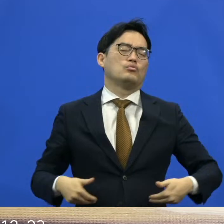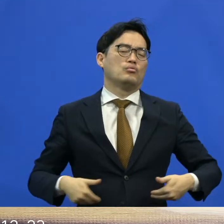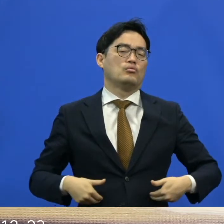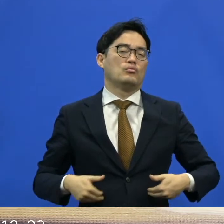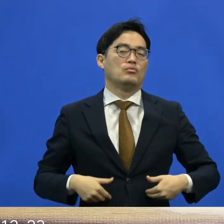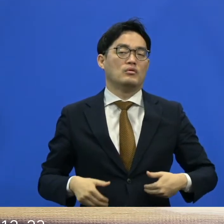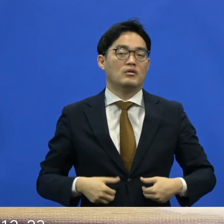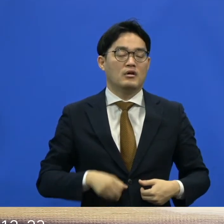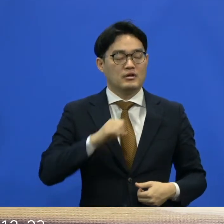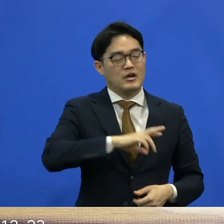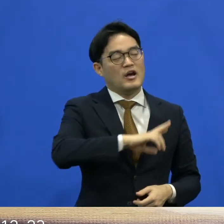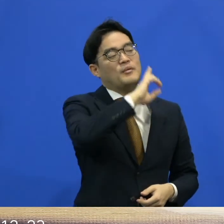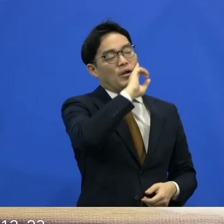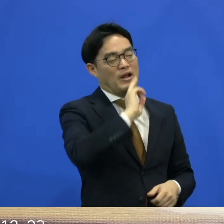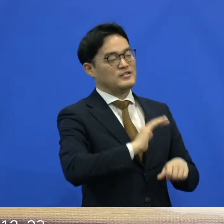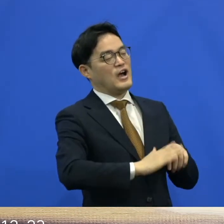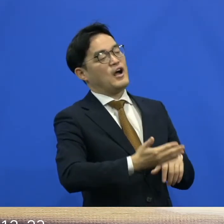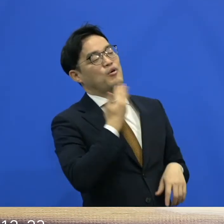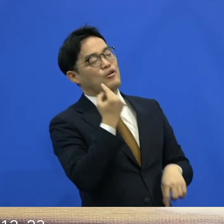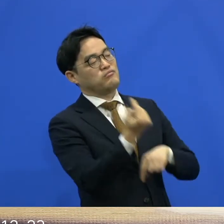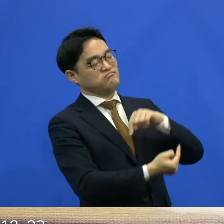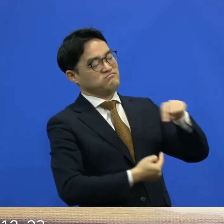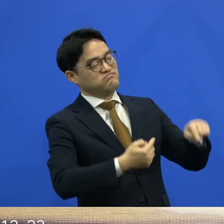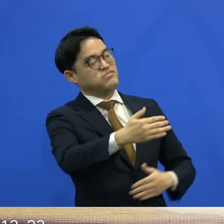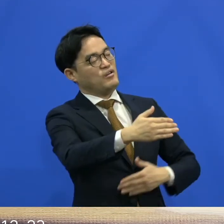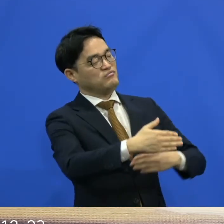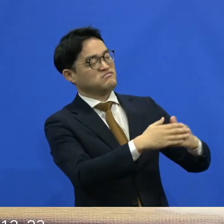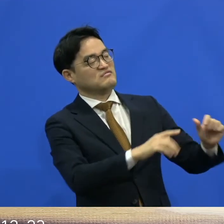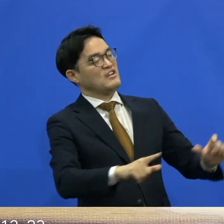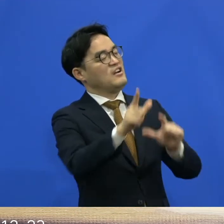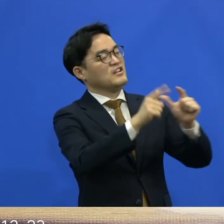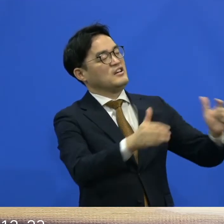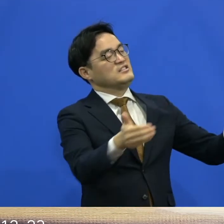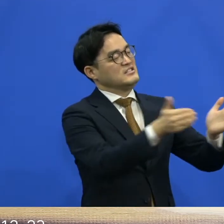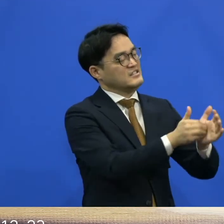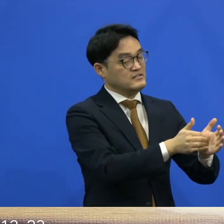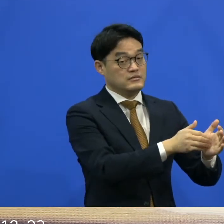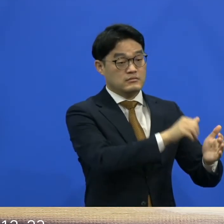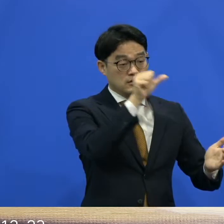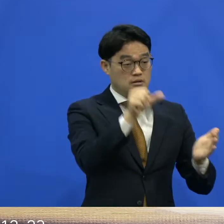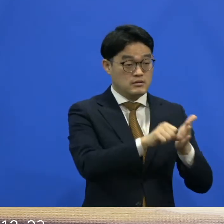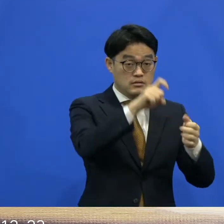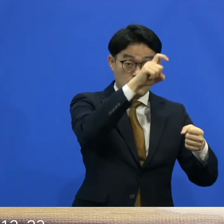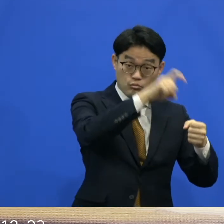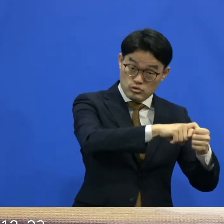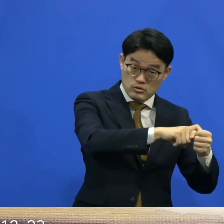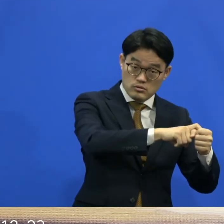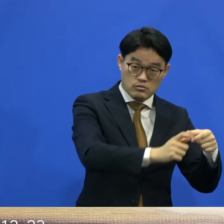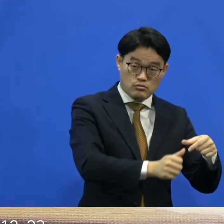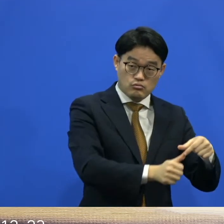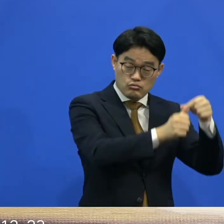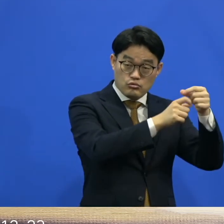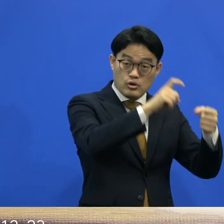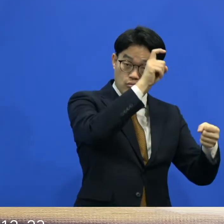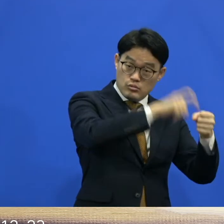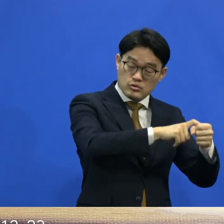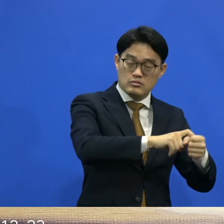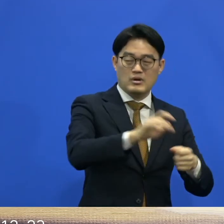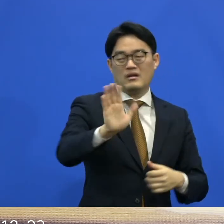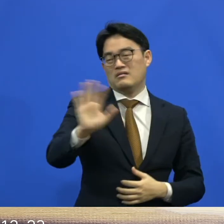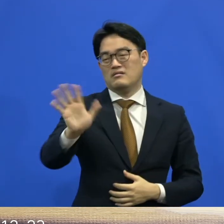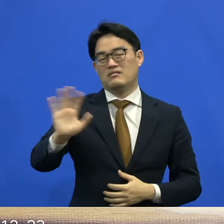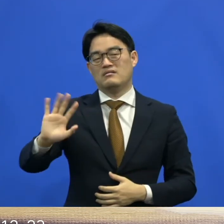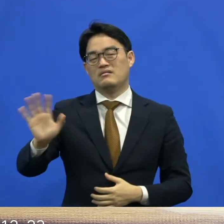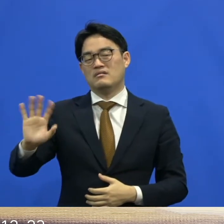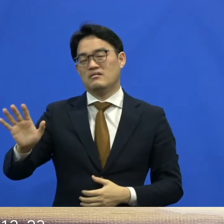그냥 편하게 잘 먹고 잘 살다가 끝났다는 게 우리의 인생의 목표가 아니라, 그게 구원의 목적이 아니에요. 우리를